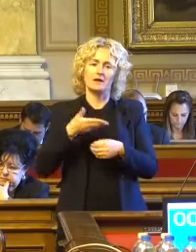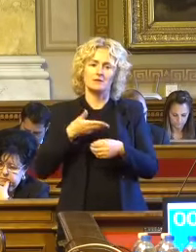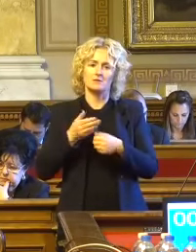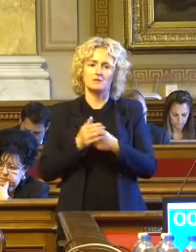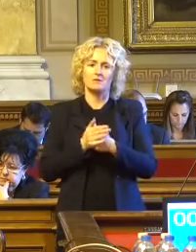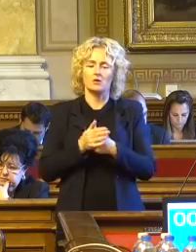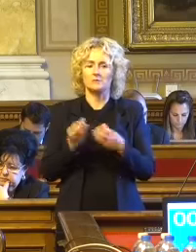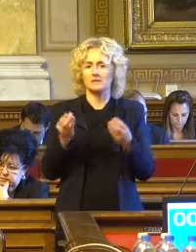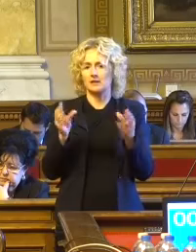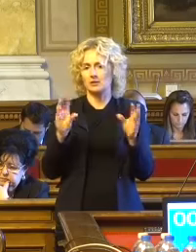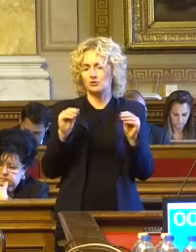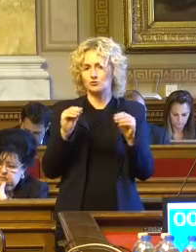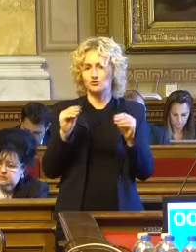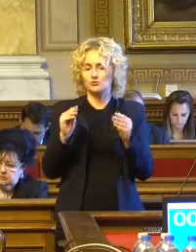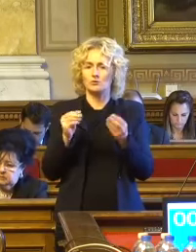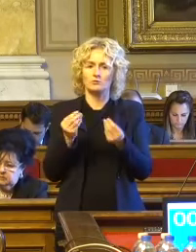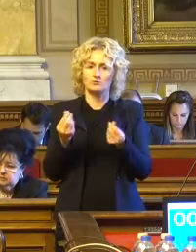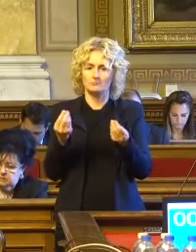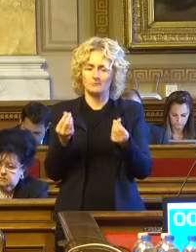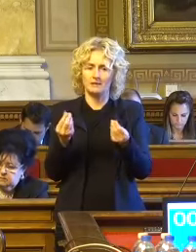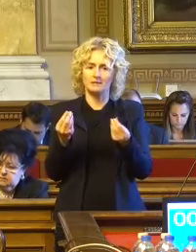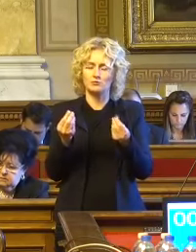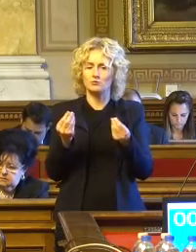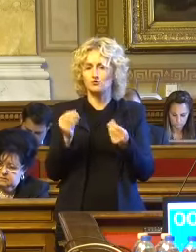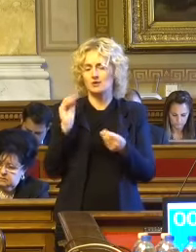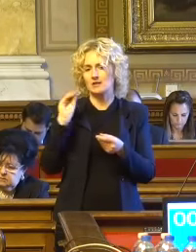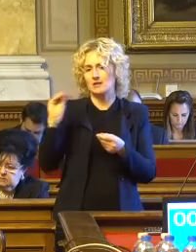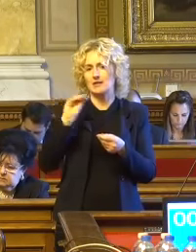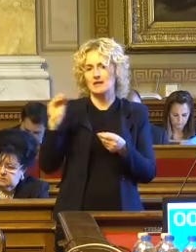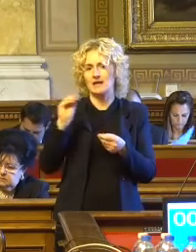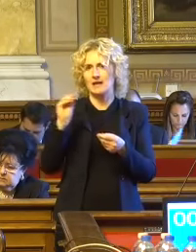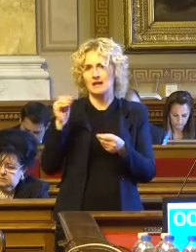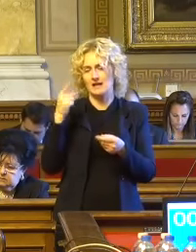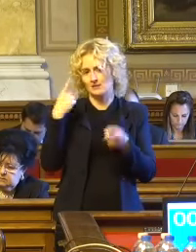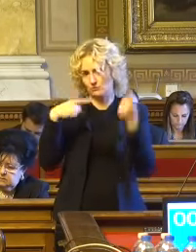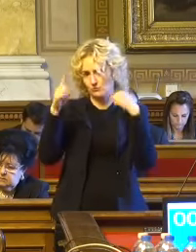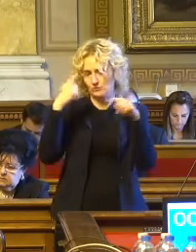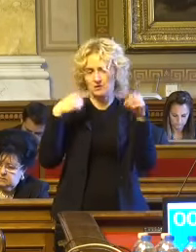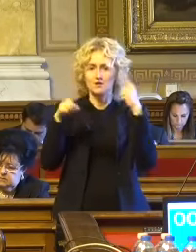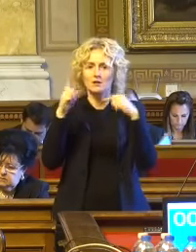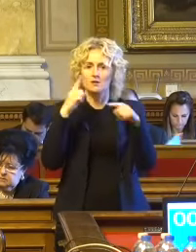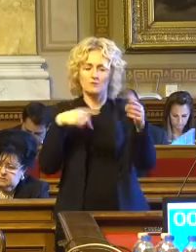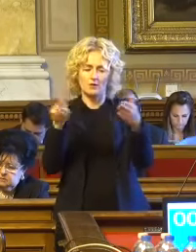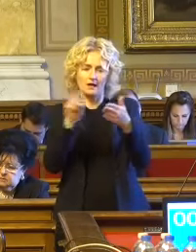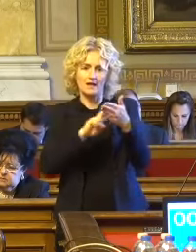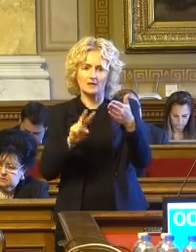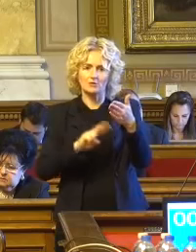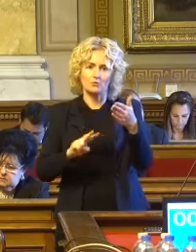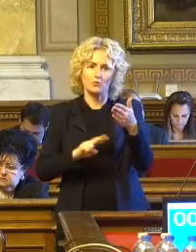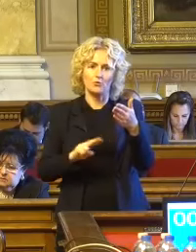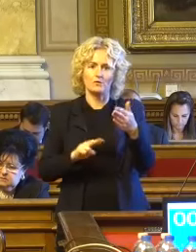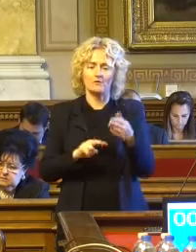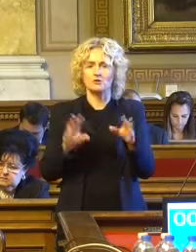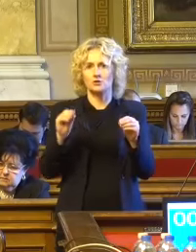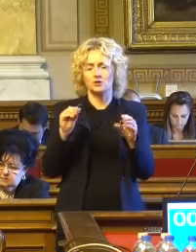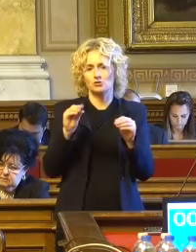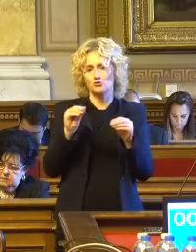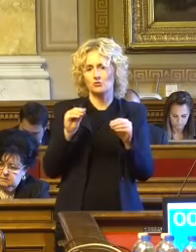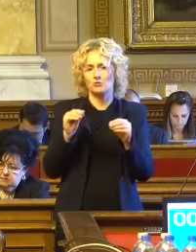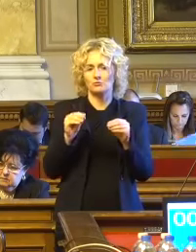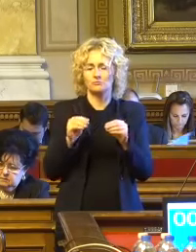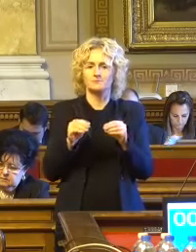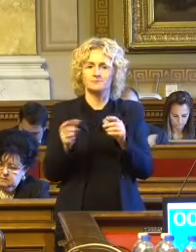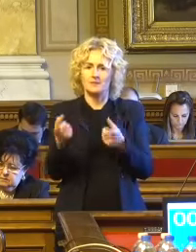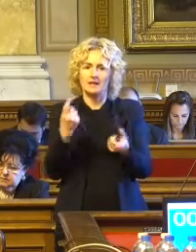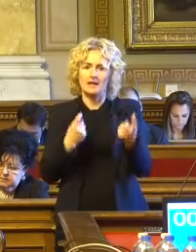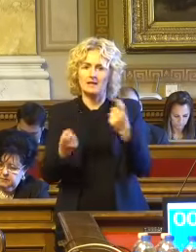jellegű kifogás és javaslat fogalmazódott meg. Én azt gondolom, hogy számos közülük valóban megfontolásra méltó lehet, és hogyha az ár emelkedik is,